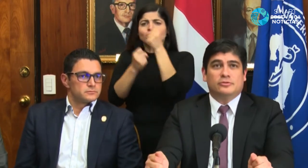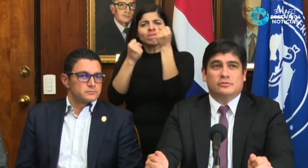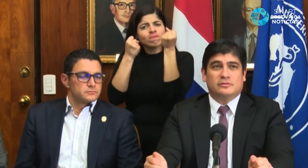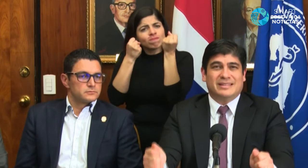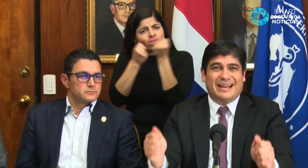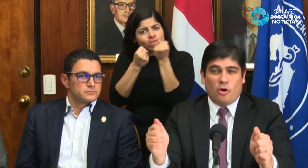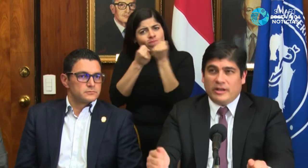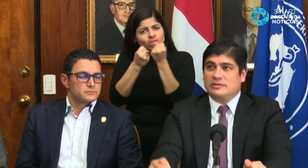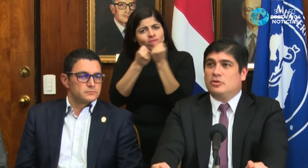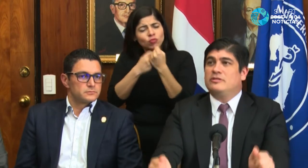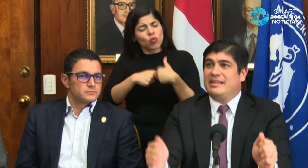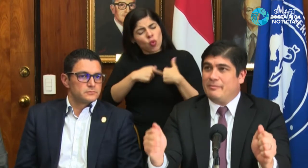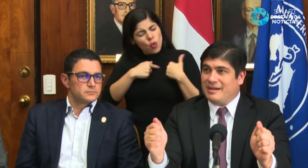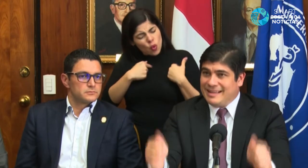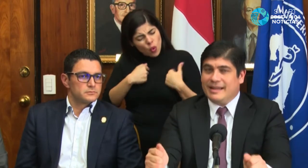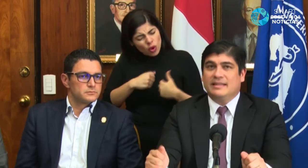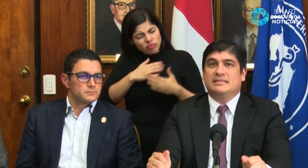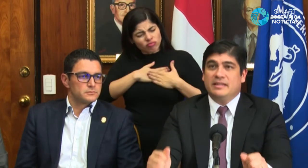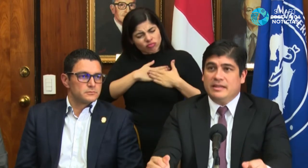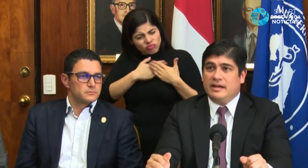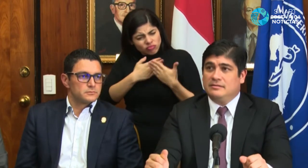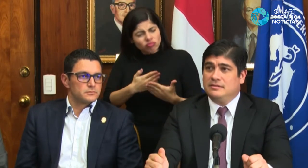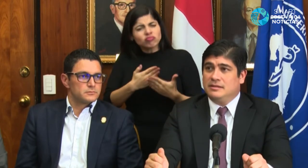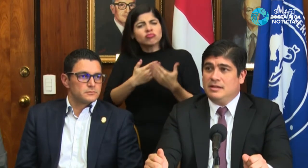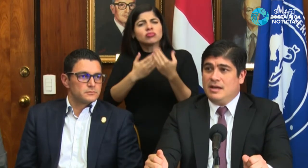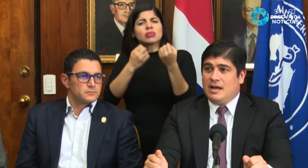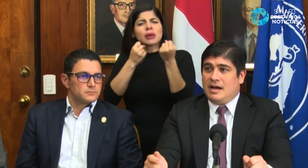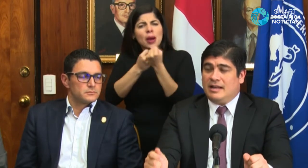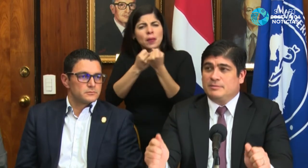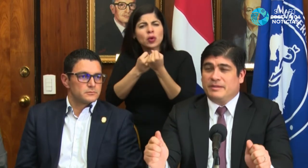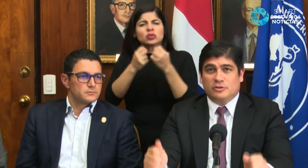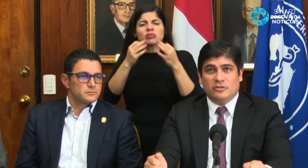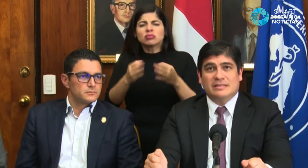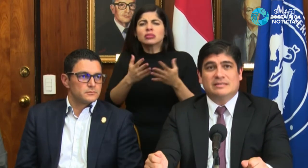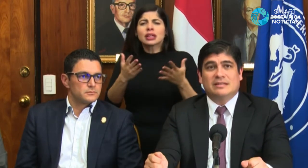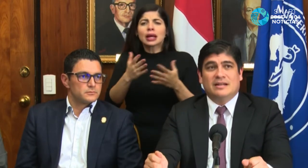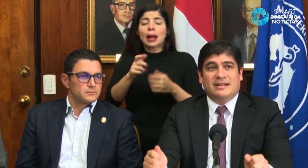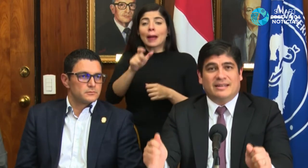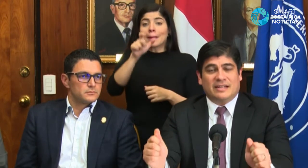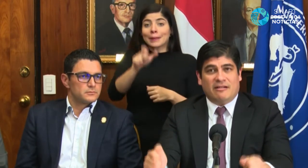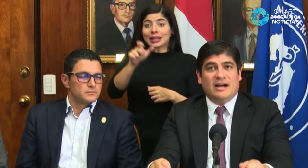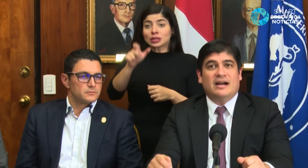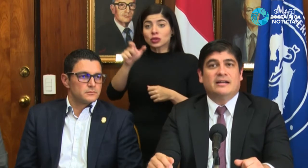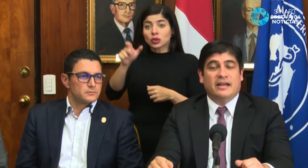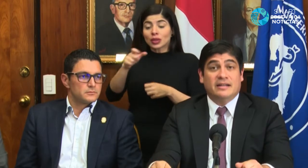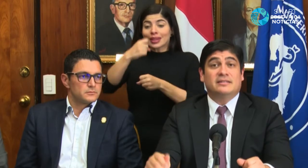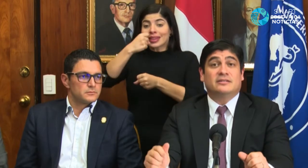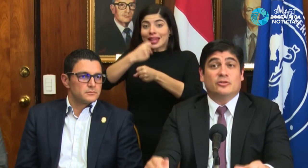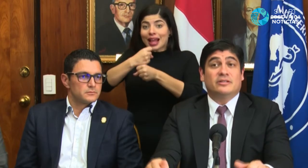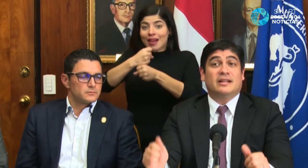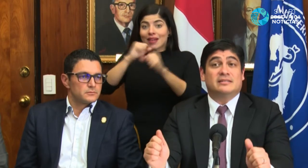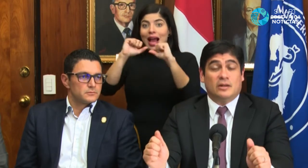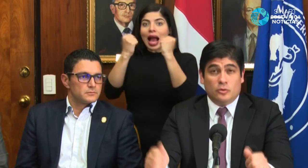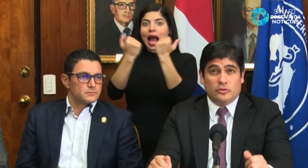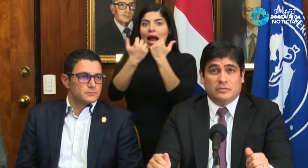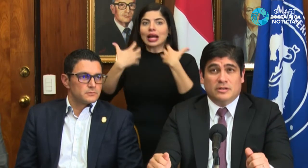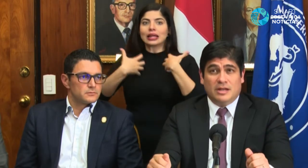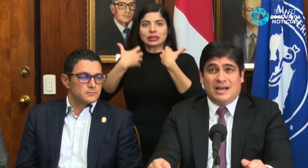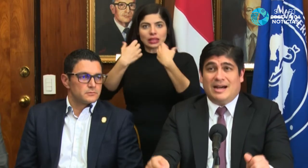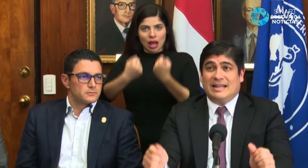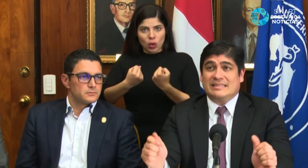apoyemos de corazón y de manera decidida a las personas que trabajan en el sector de la